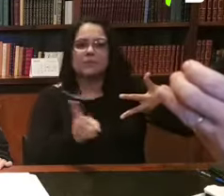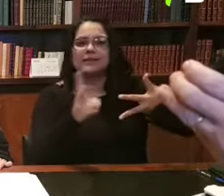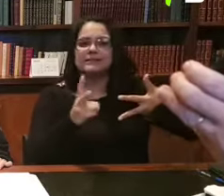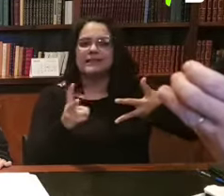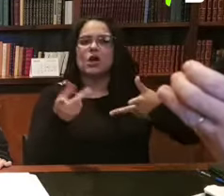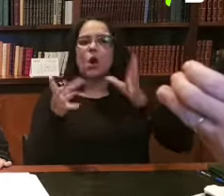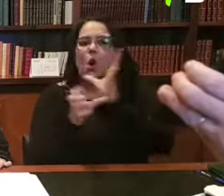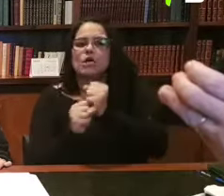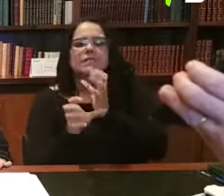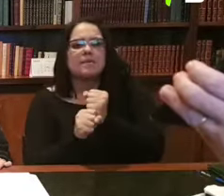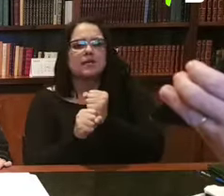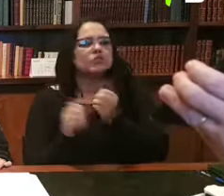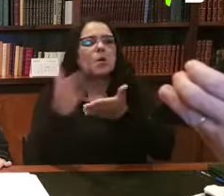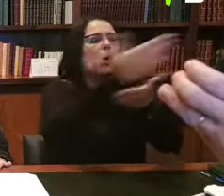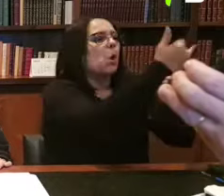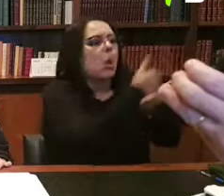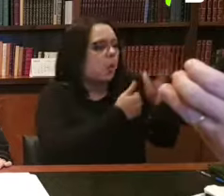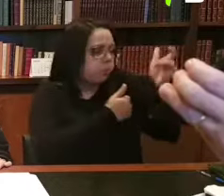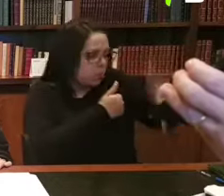jogador 1